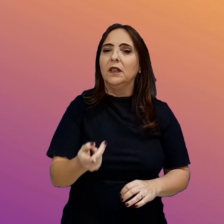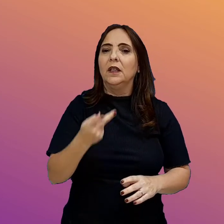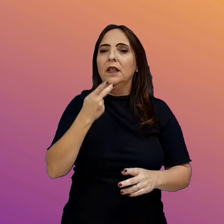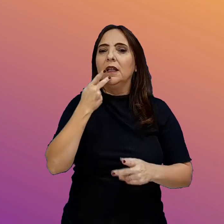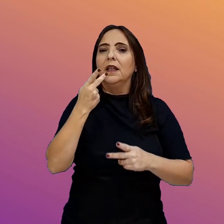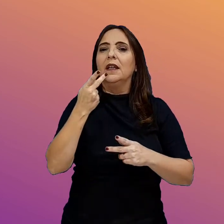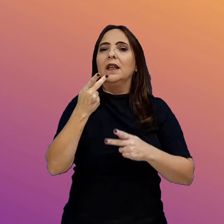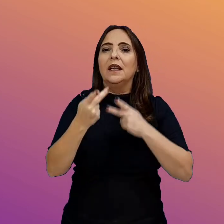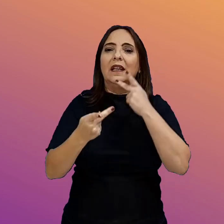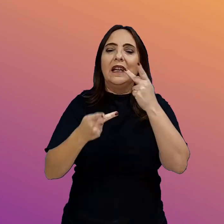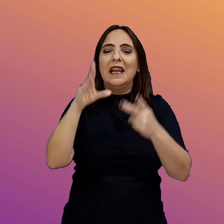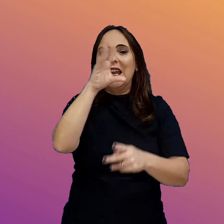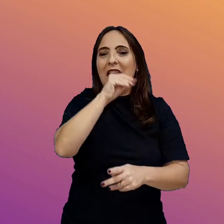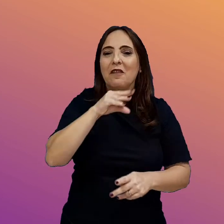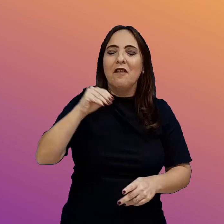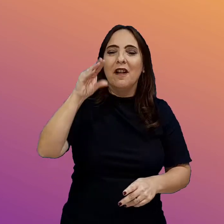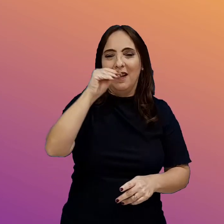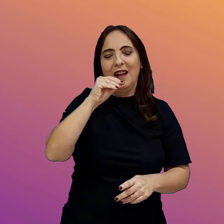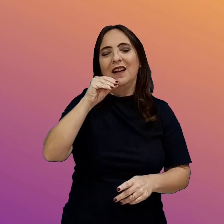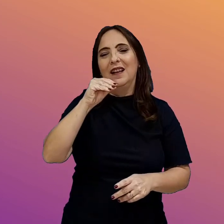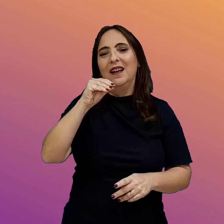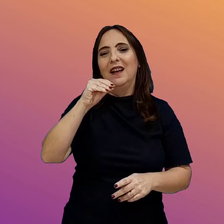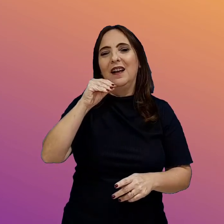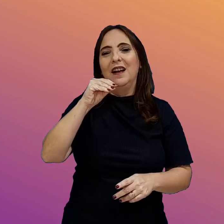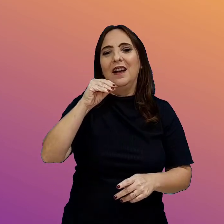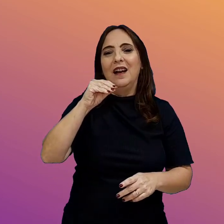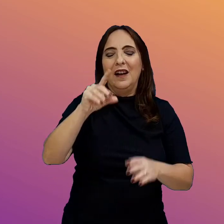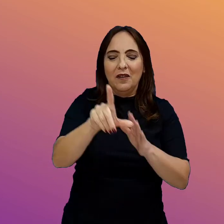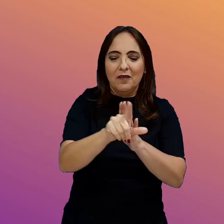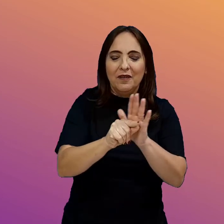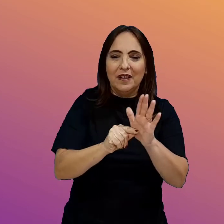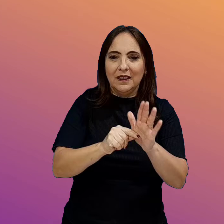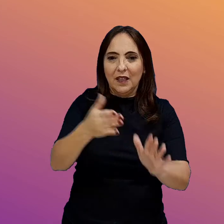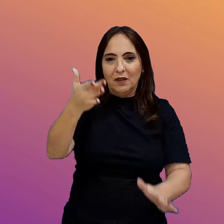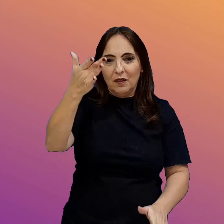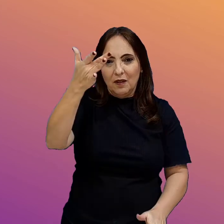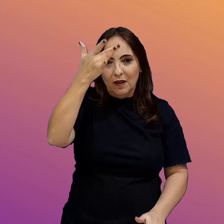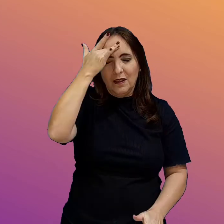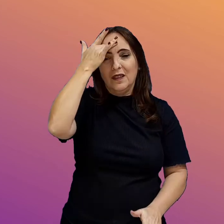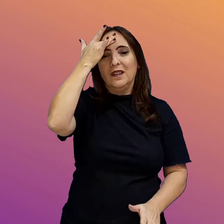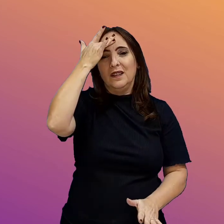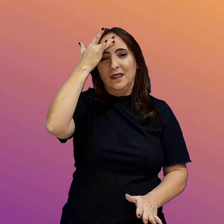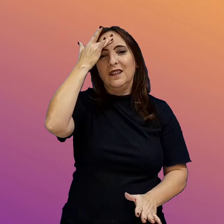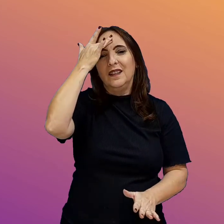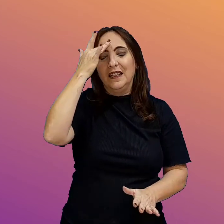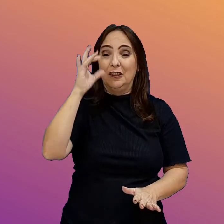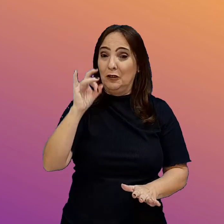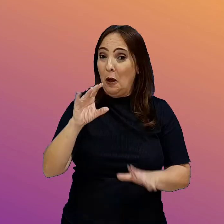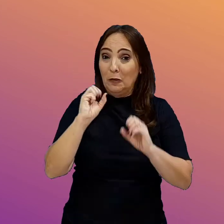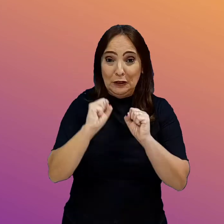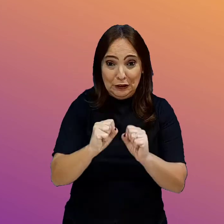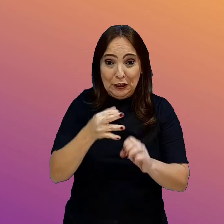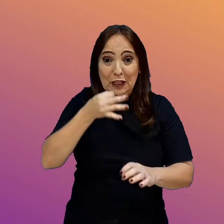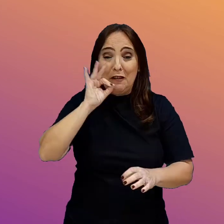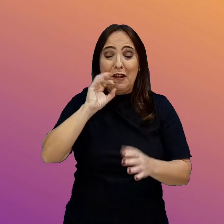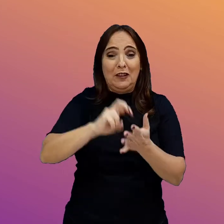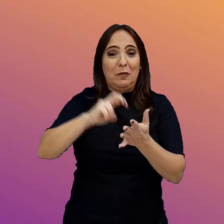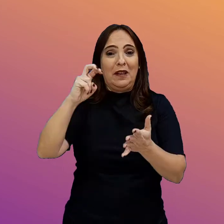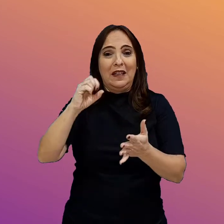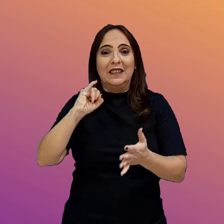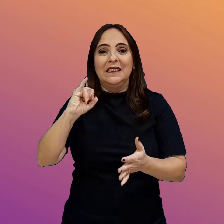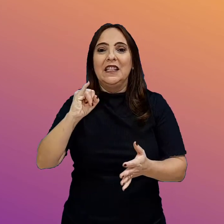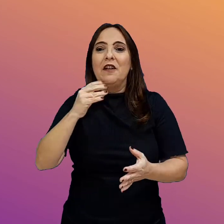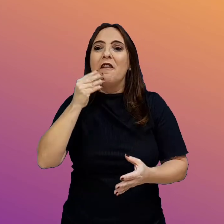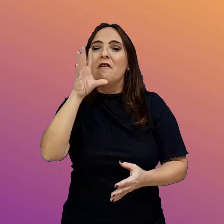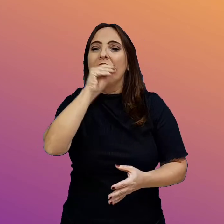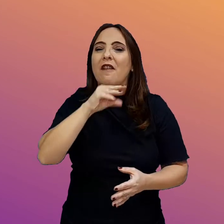versículo que ele tinha memorizado no dia anterior, que a sua mãe tinha memorizado com ele no dia anterior. E aí